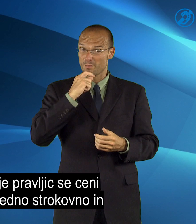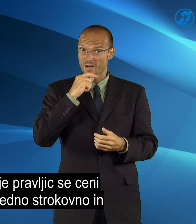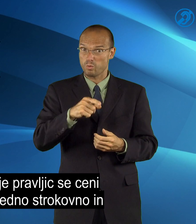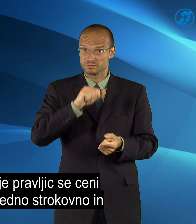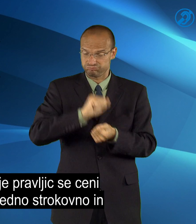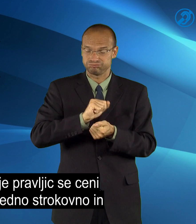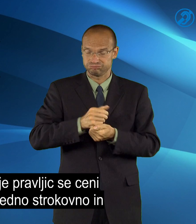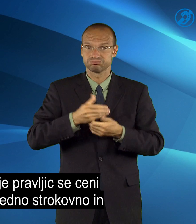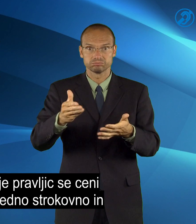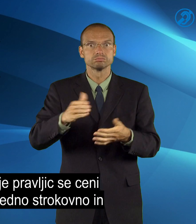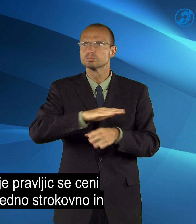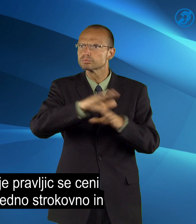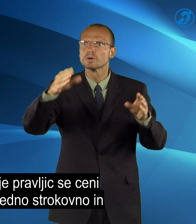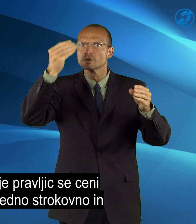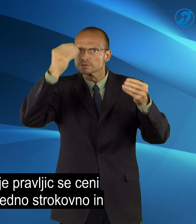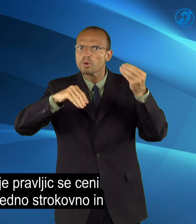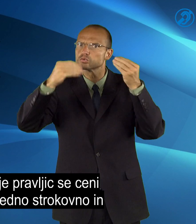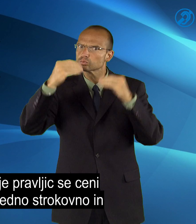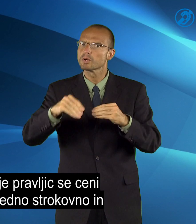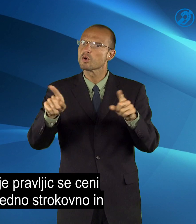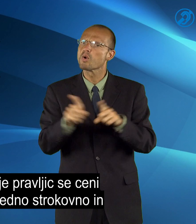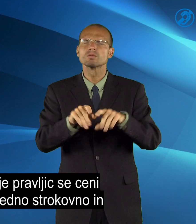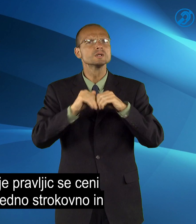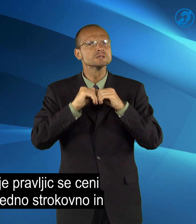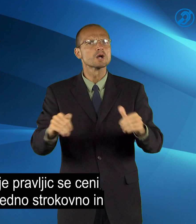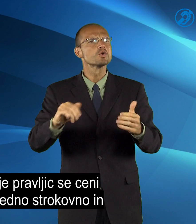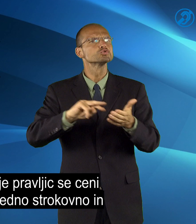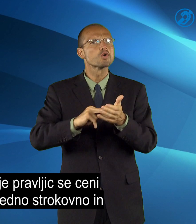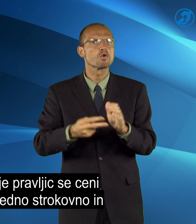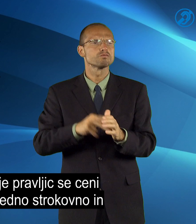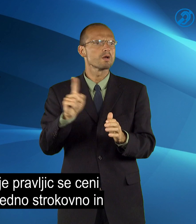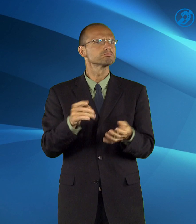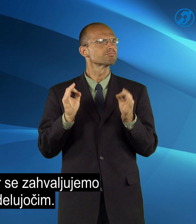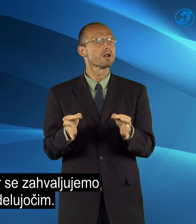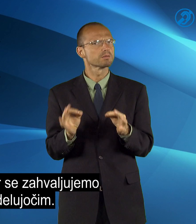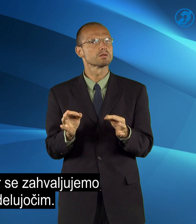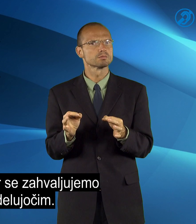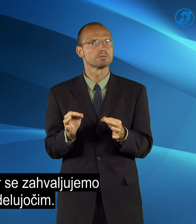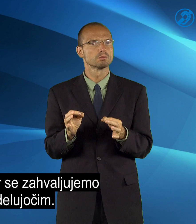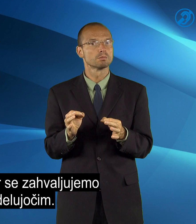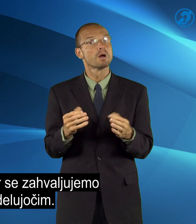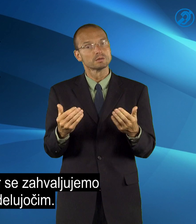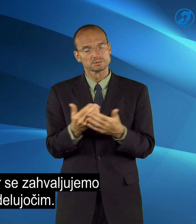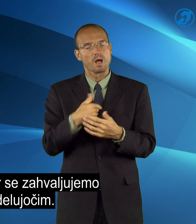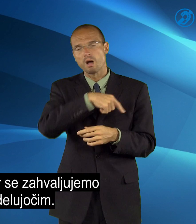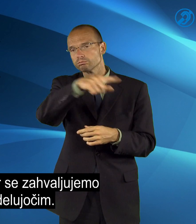Tovrstno izdajanje pravljic se ceni in spoštuje kot izredno strokovno in kvalitetno, za kar se zahvaljujemo